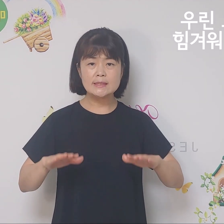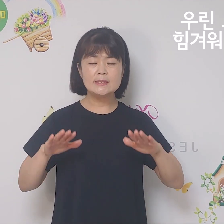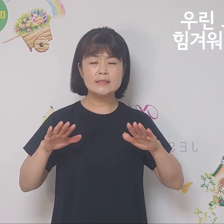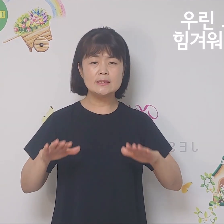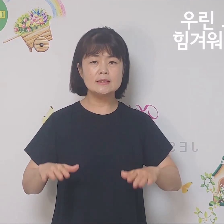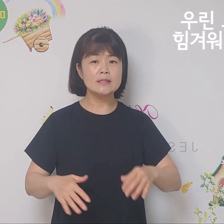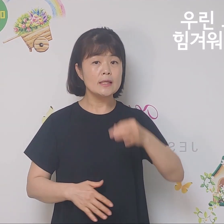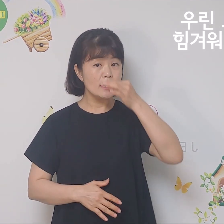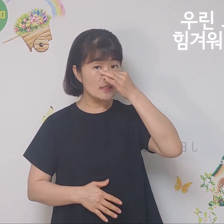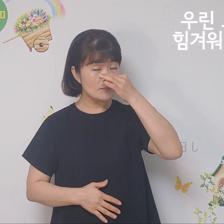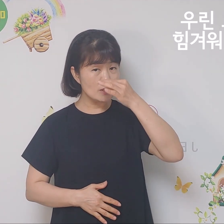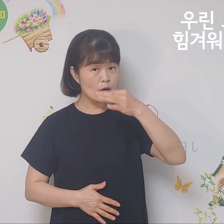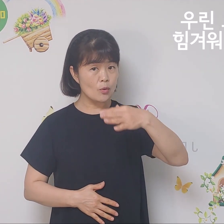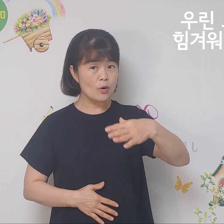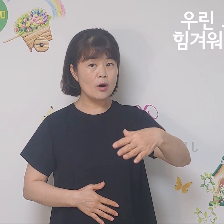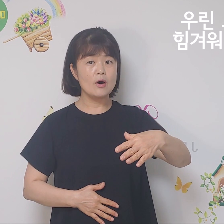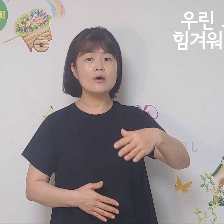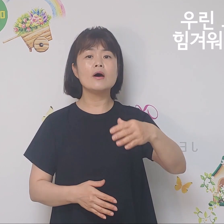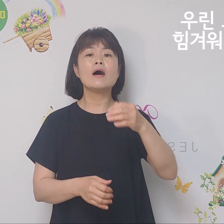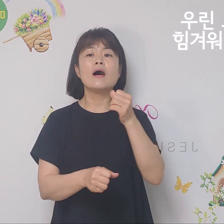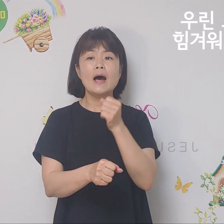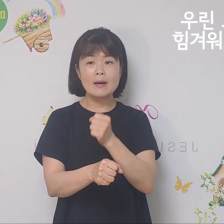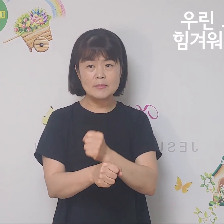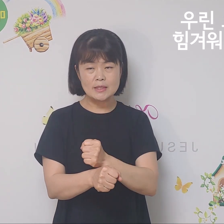오늘을 힘겨워 합니다.